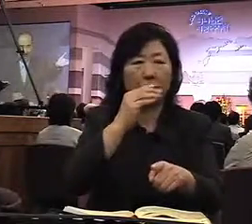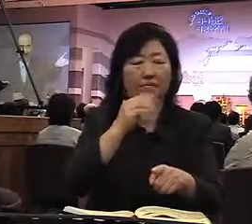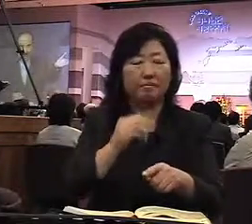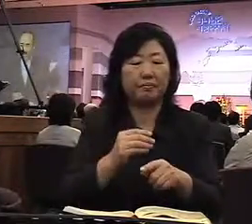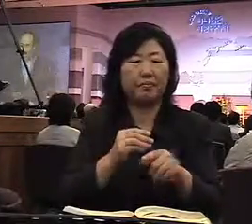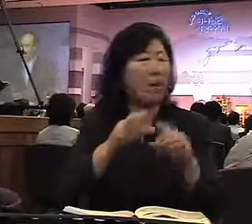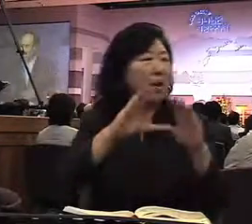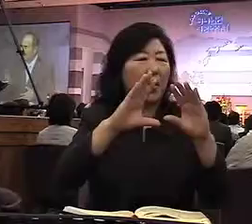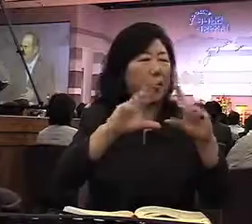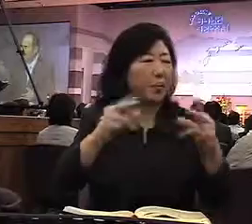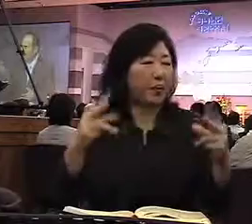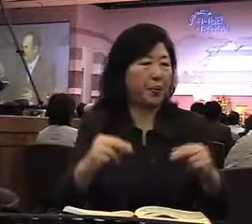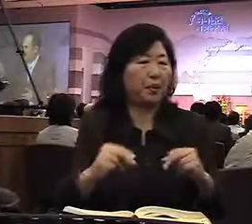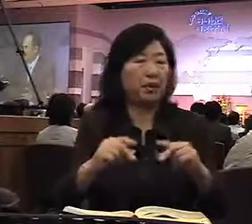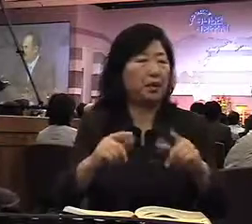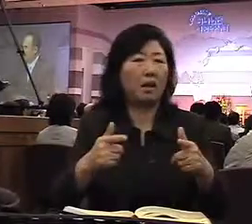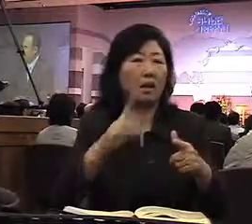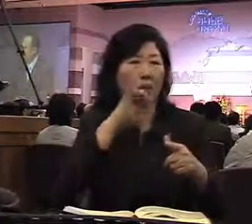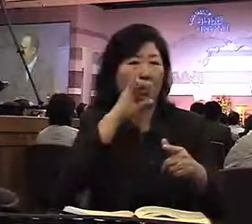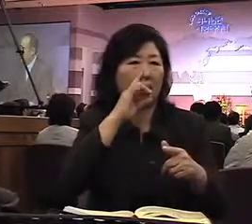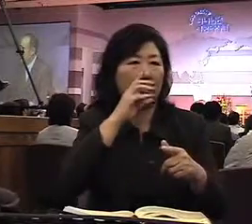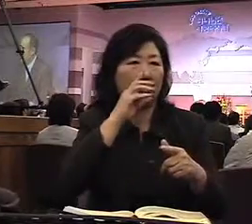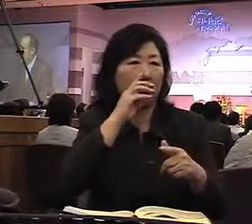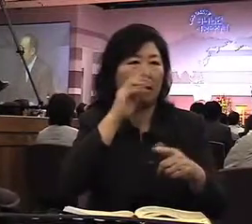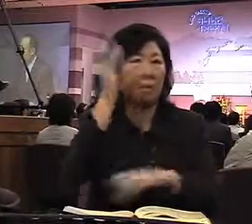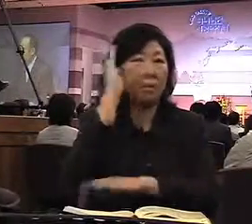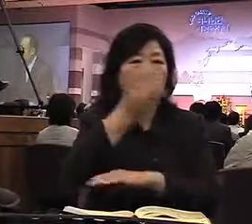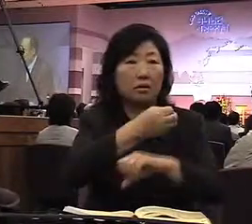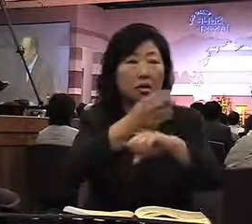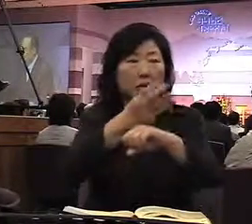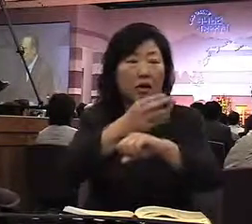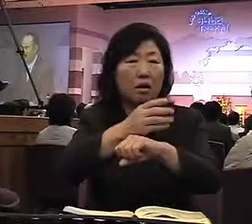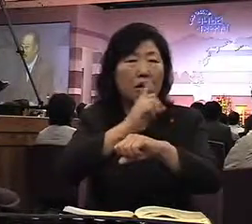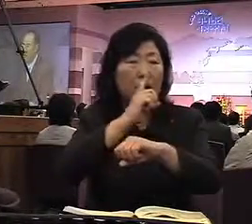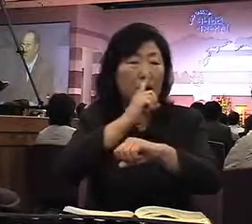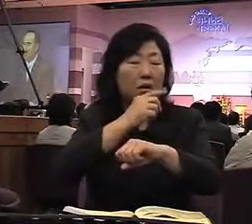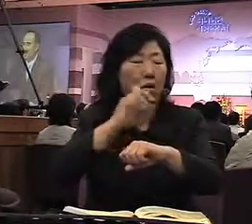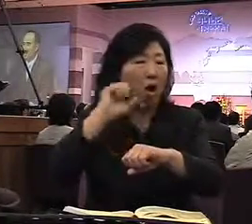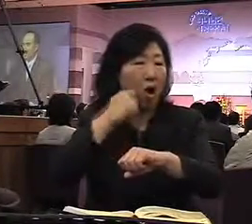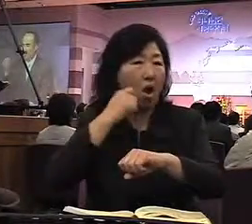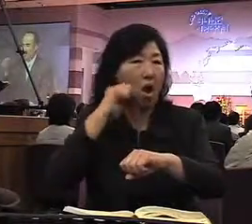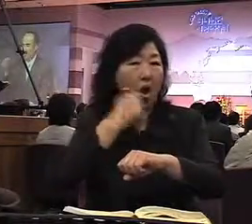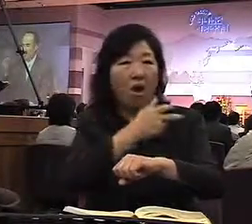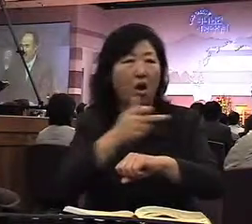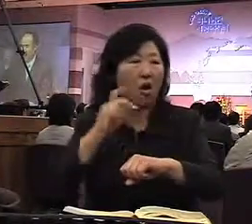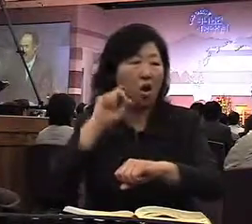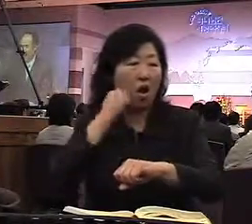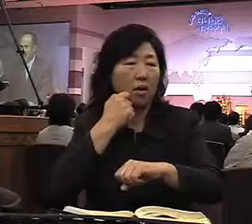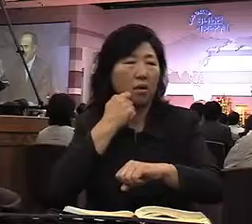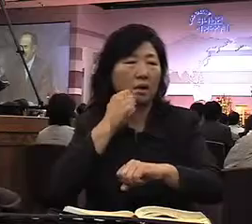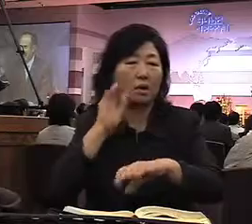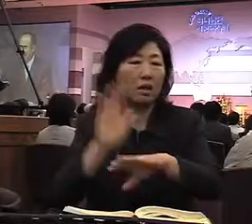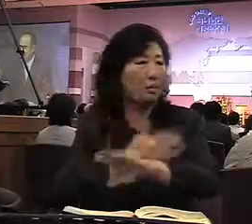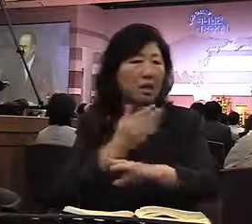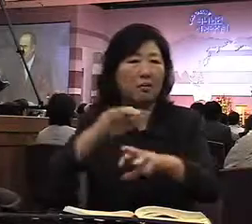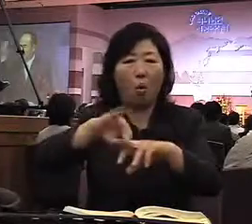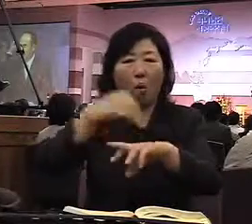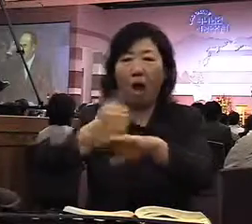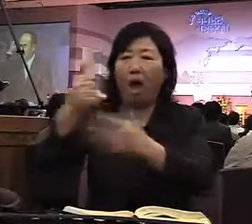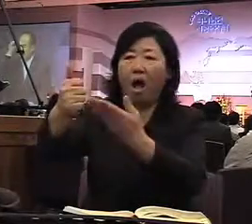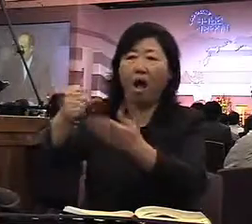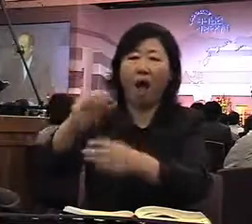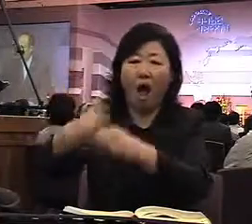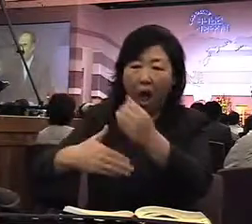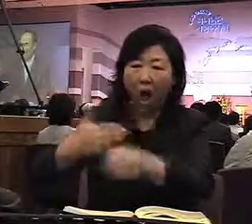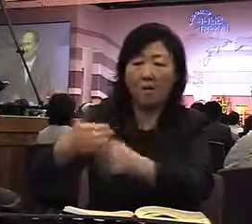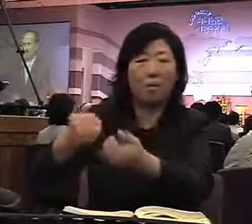말해라. 여러분 이런 메시지 전달은 얼마나 어렵습니까? 그렇죠? 너무 어려운 게 잘못하면 왕에게 가고 하나님한테 당신의